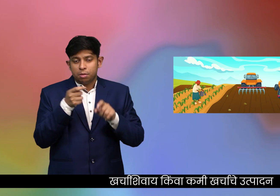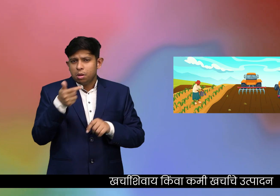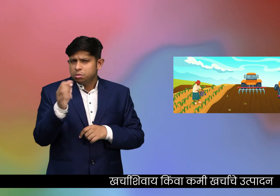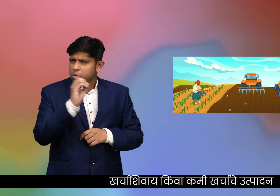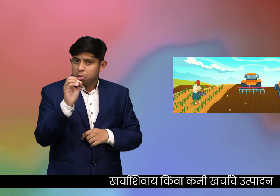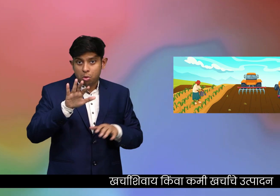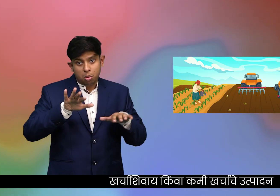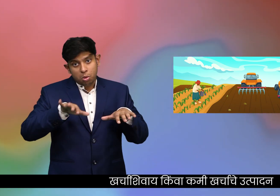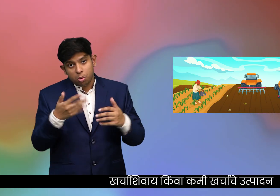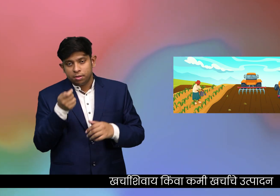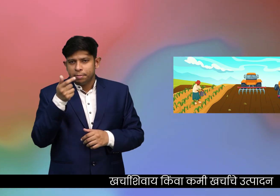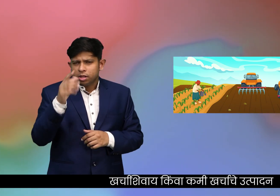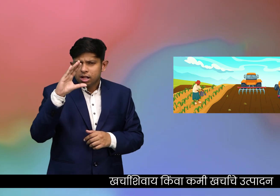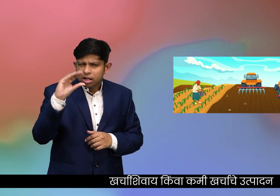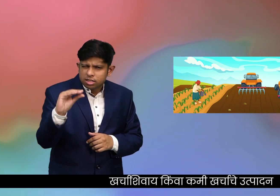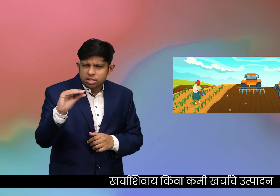खर्चाशिवाय किंवा कमी खर्चाचे उत्पादन,